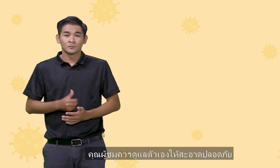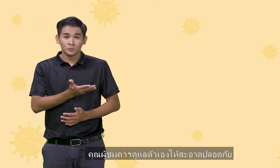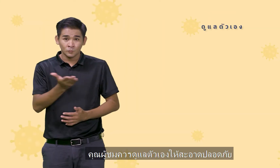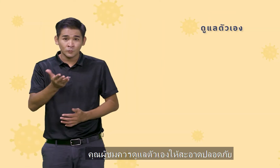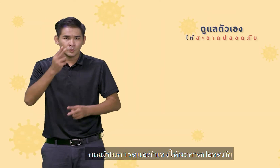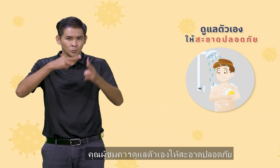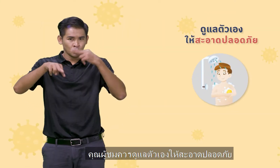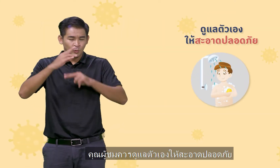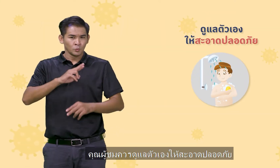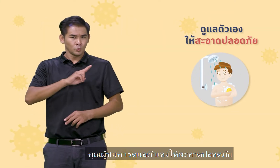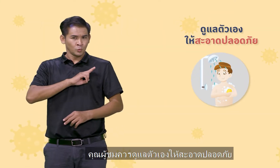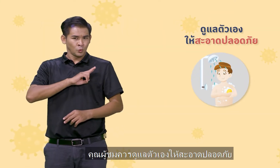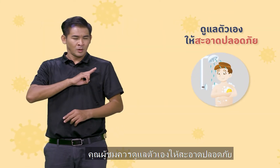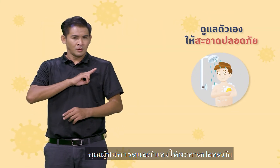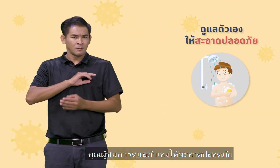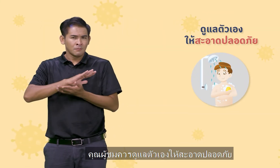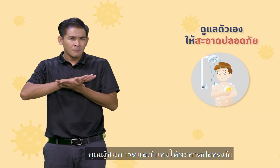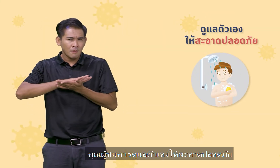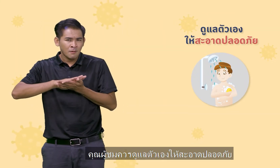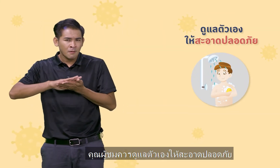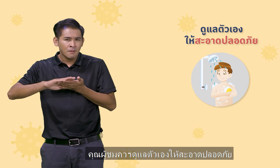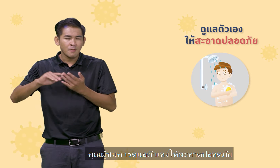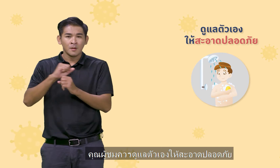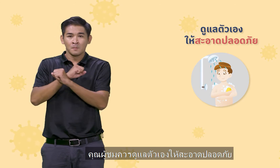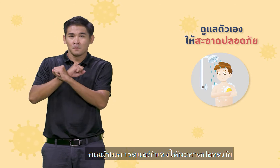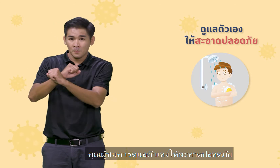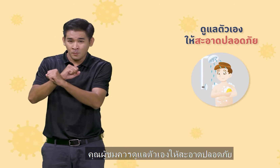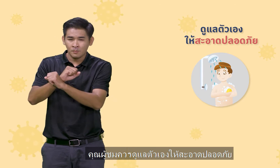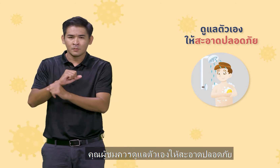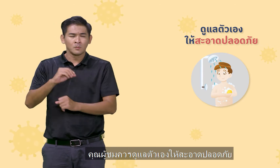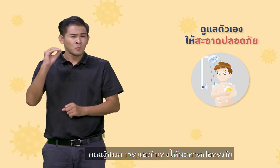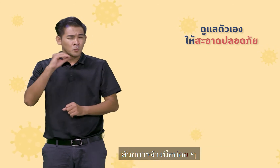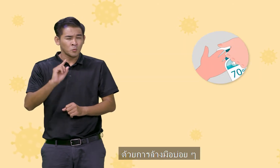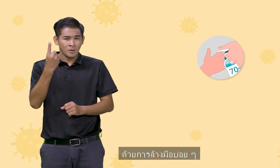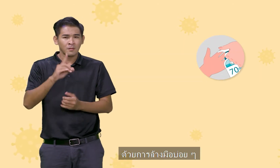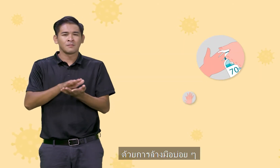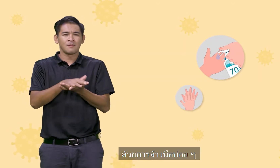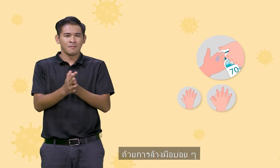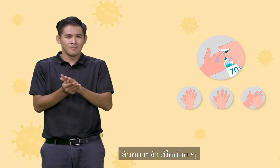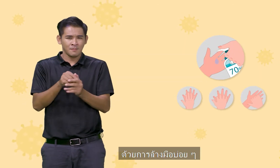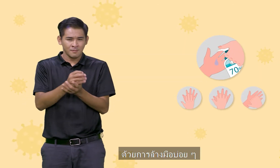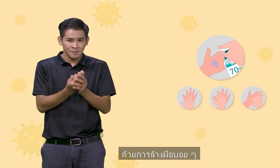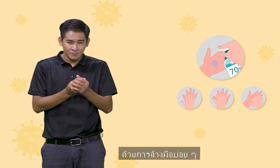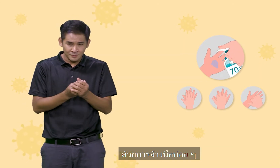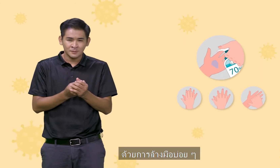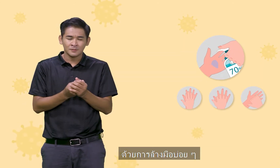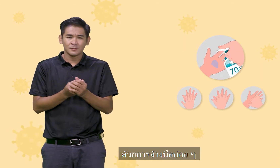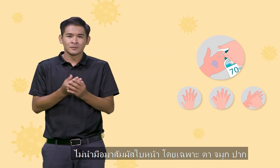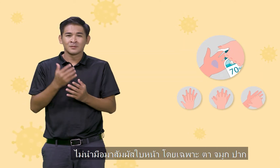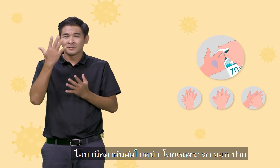คุณผู้ชมควรดูแลตัวเองให้สะอาดปลอดภัยด้วยการล้างมือบ่อยๆไม่นำมือม